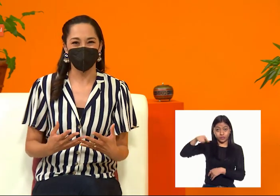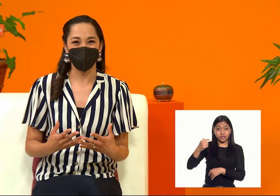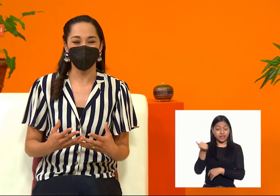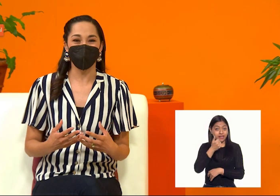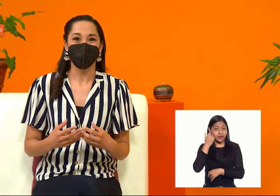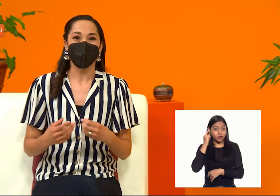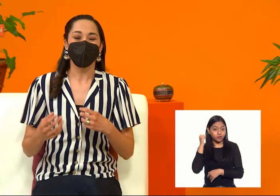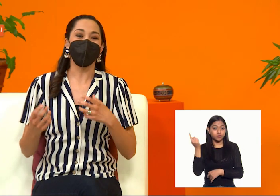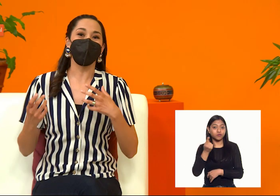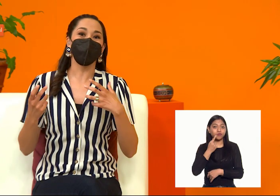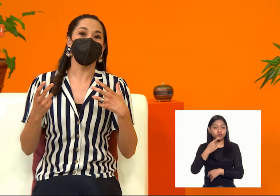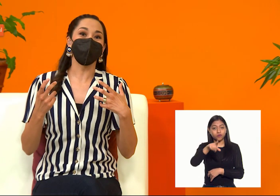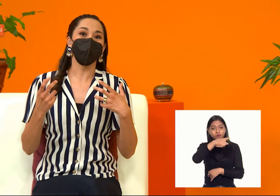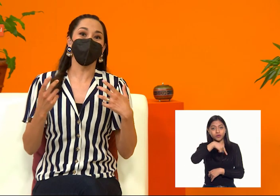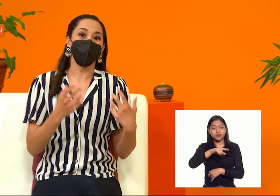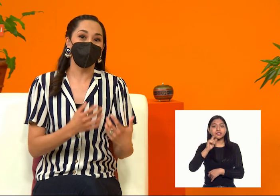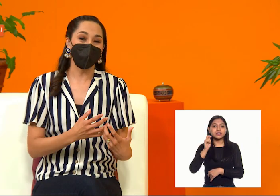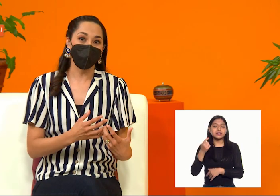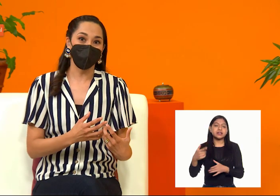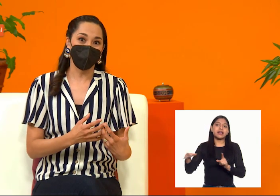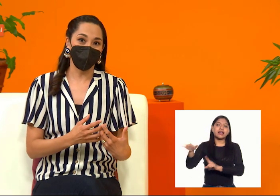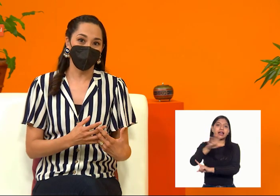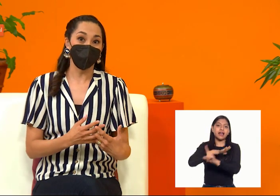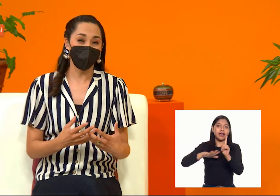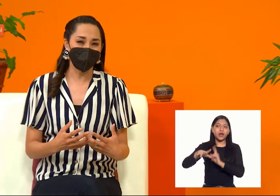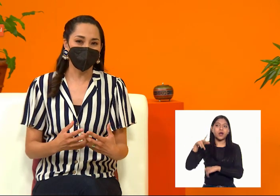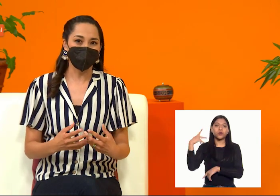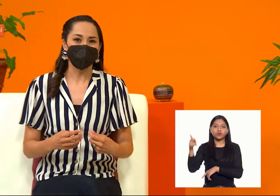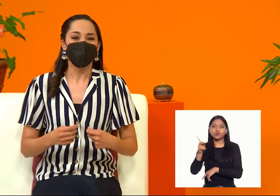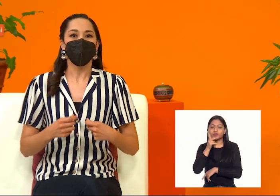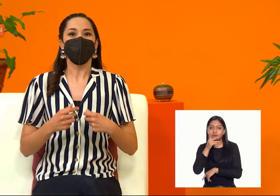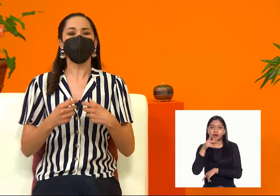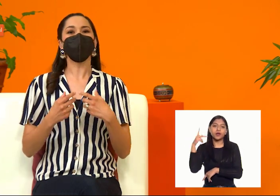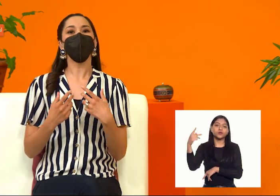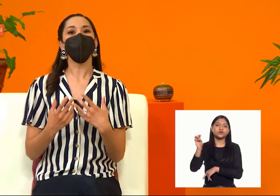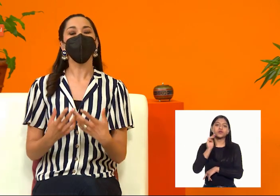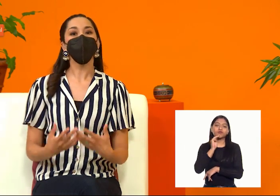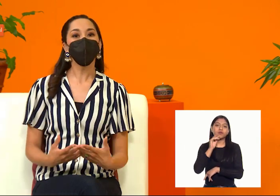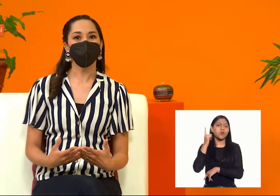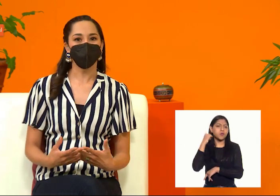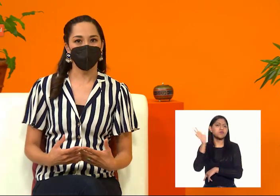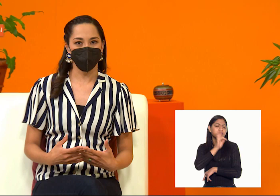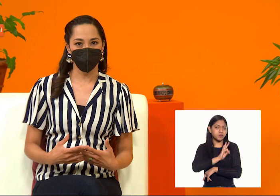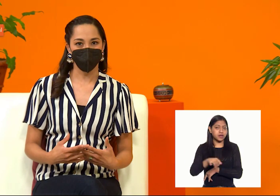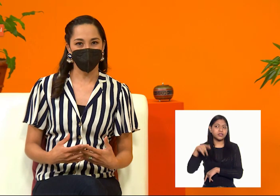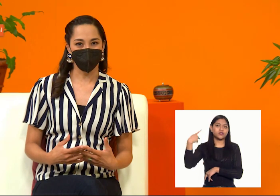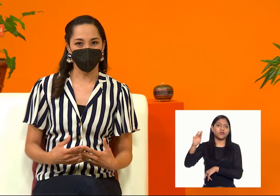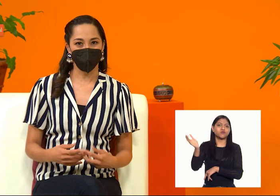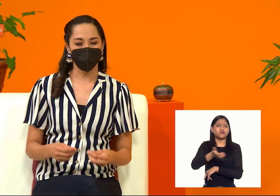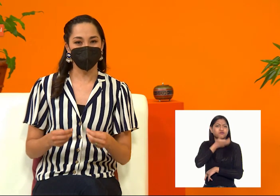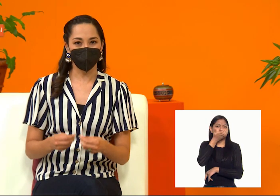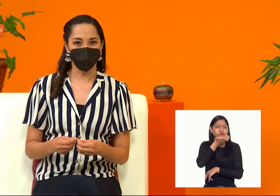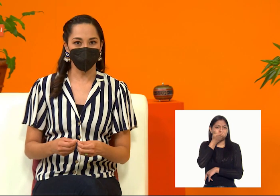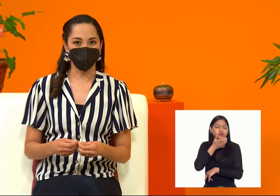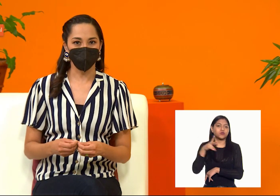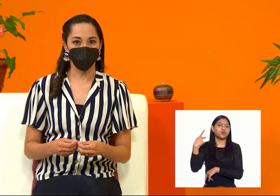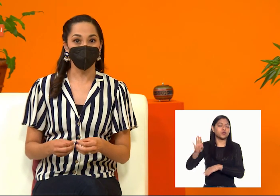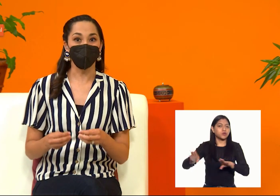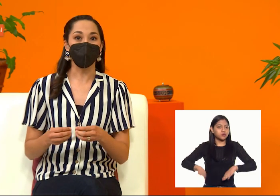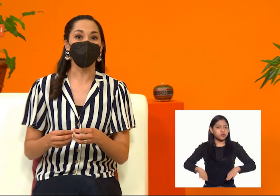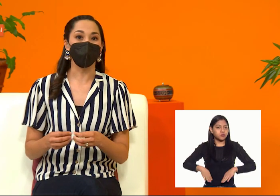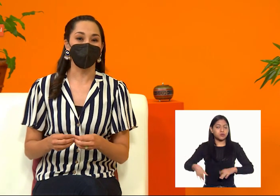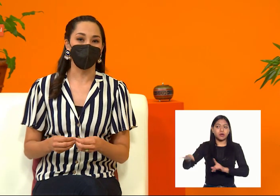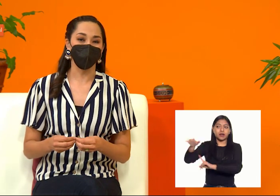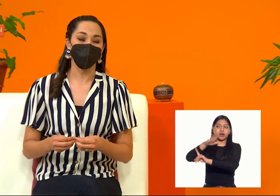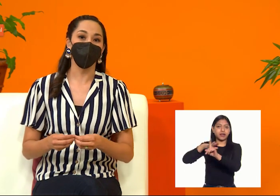sordos provienen de contextos con madres y padres oyentes y tienen costumbres y hábitos particulares dentro de su